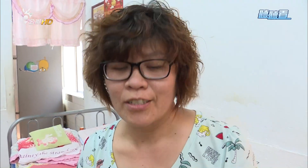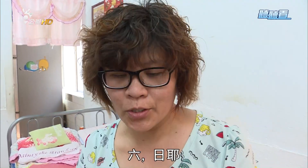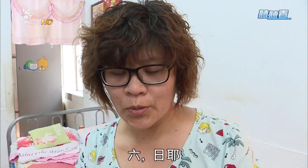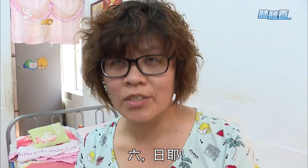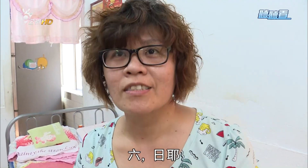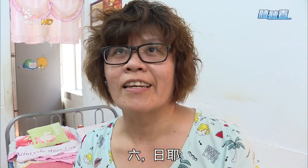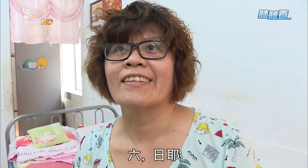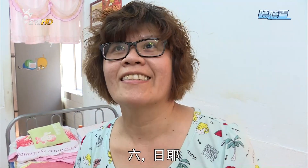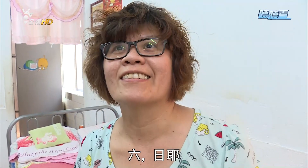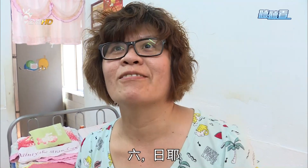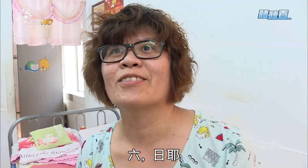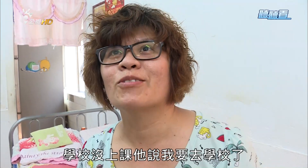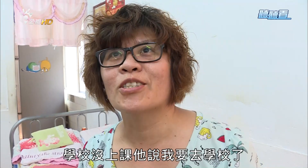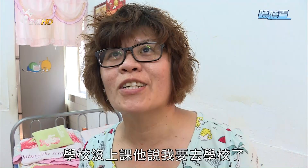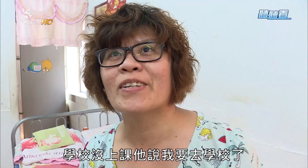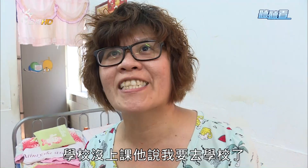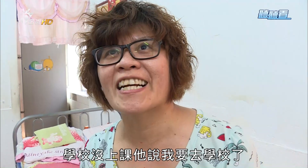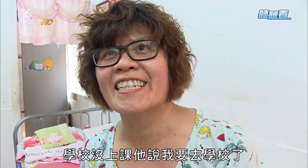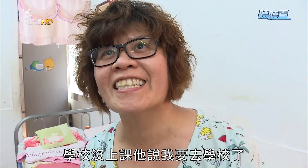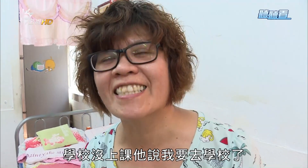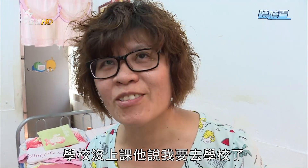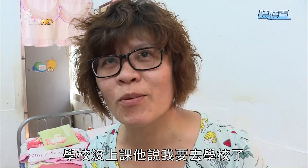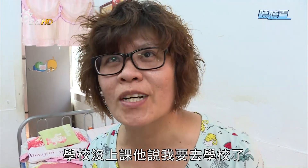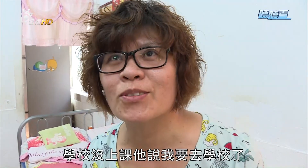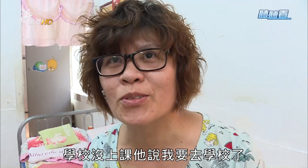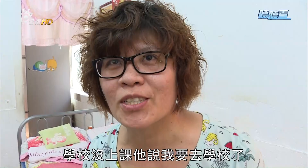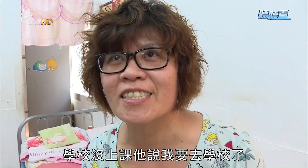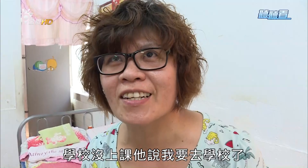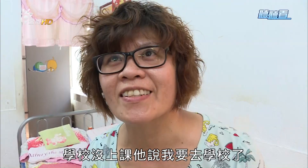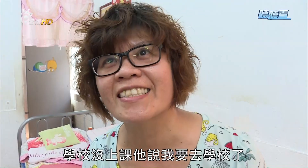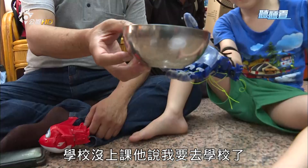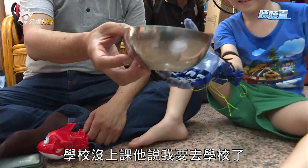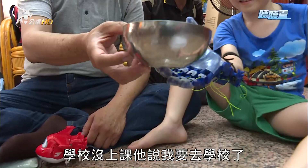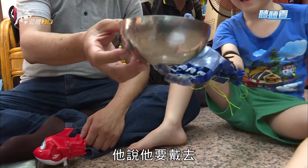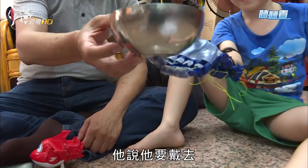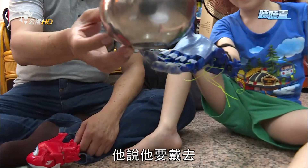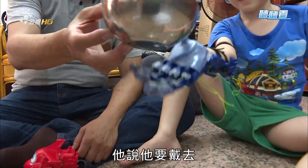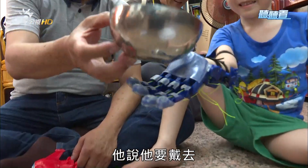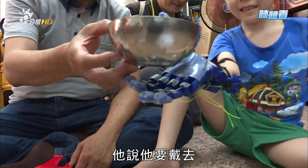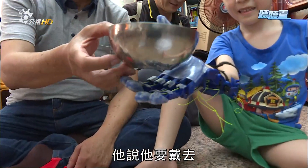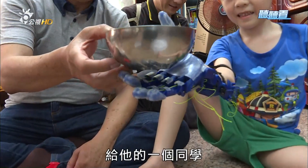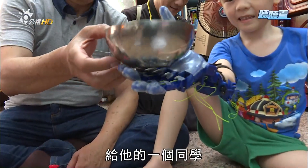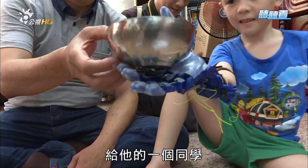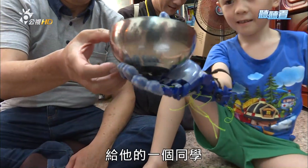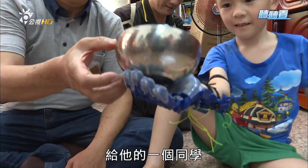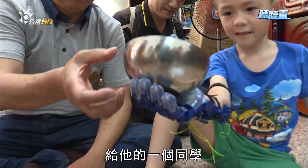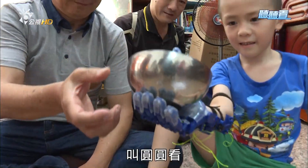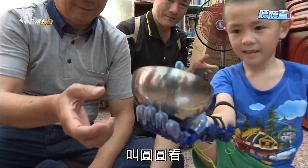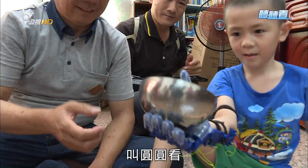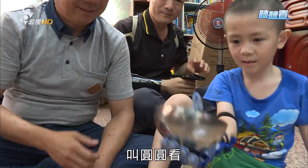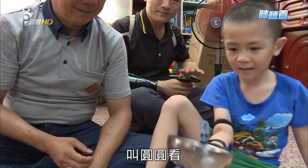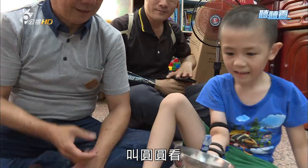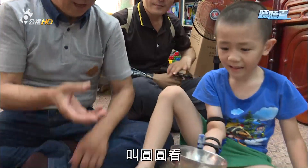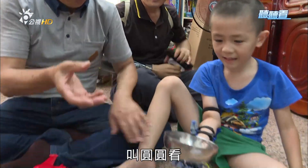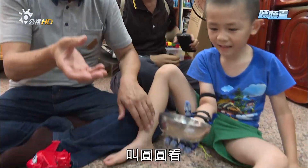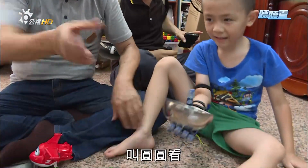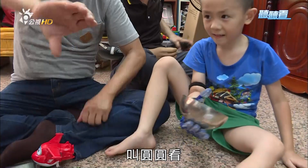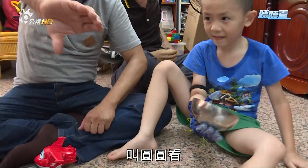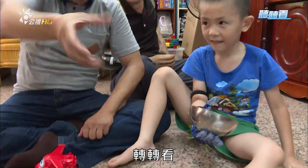了。六日哎，学校没上课，他说我要去学校了。他说他要带去给他的一个同学叫圆圆看。 圆